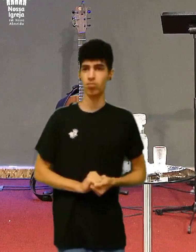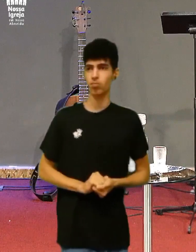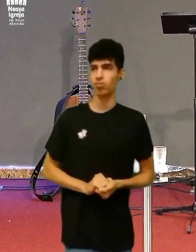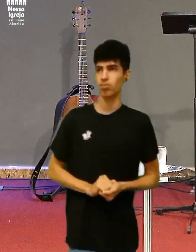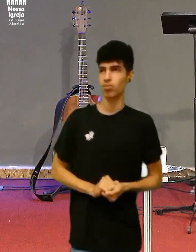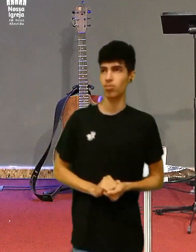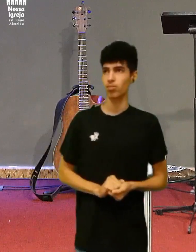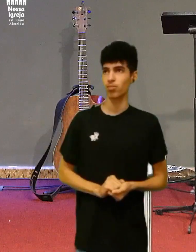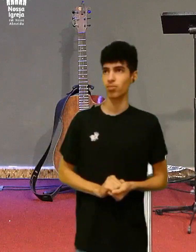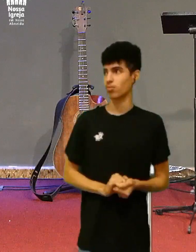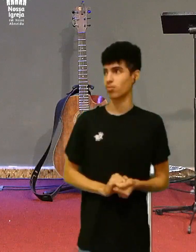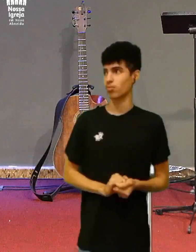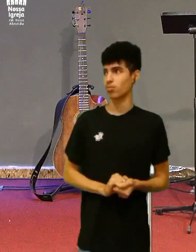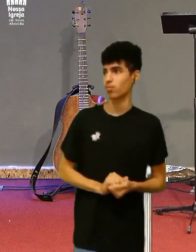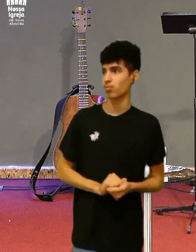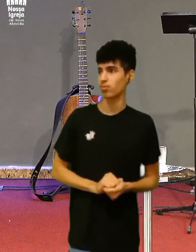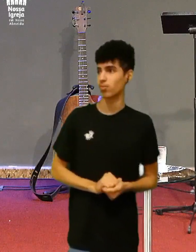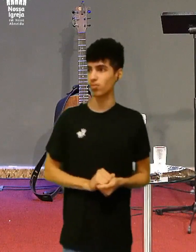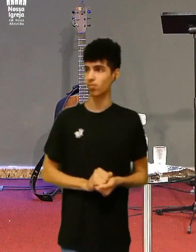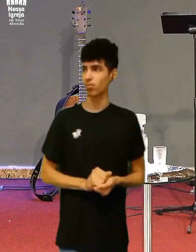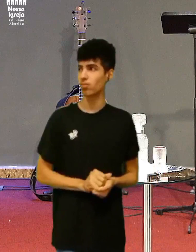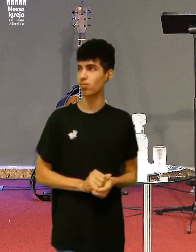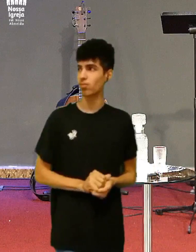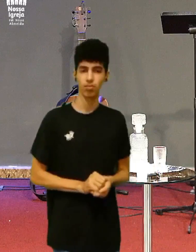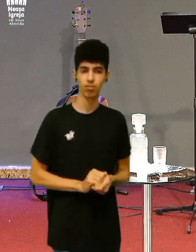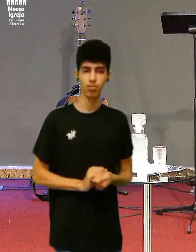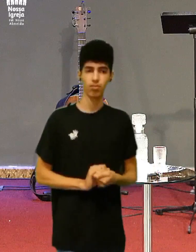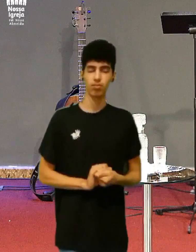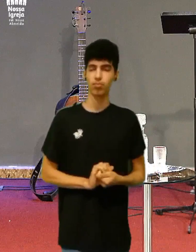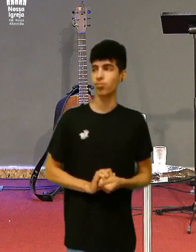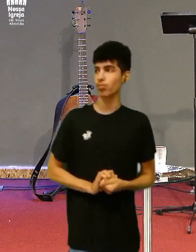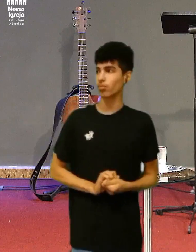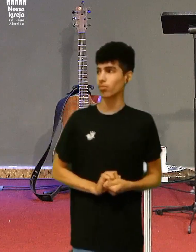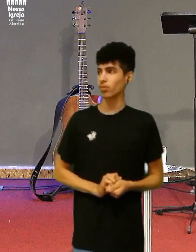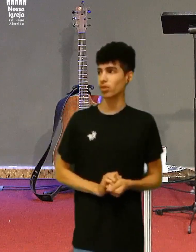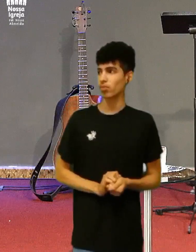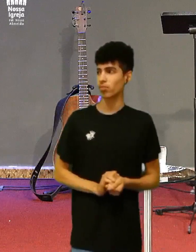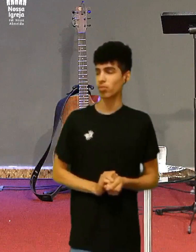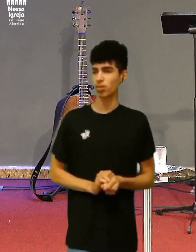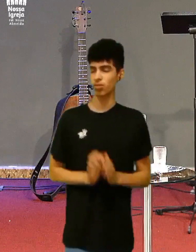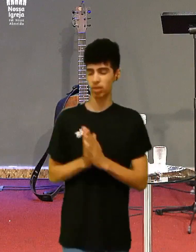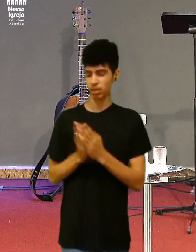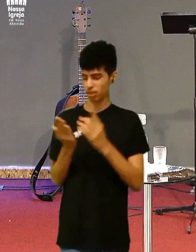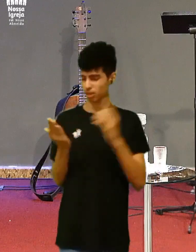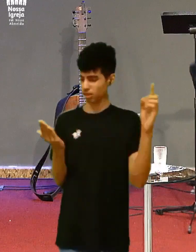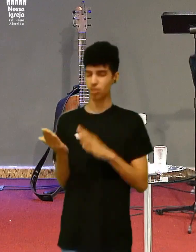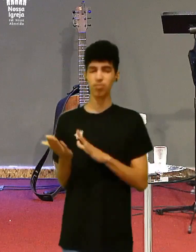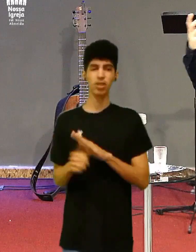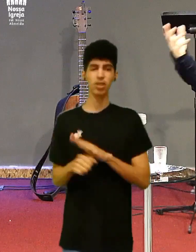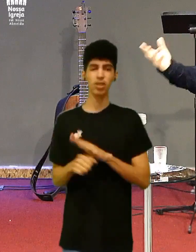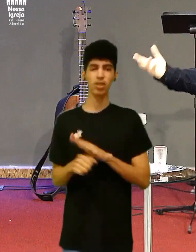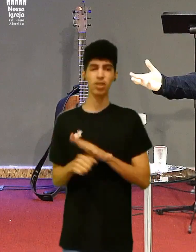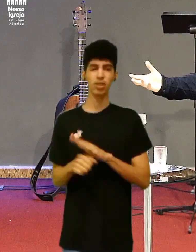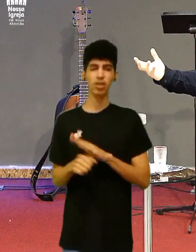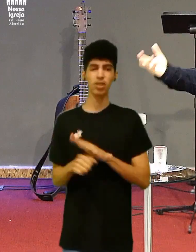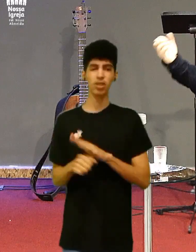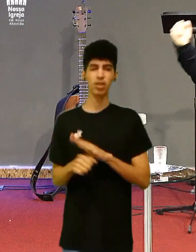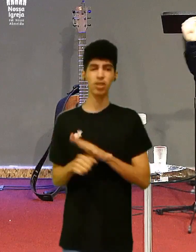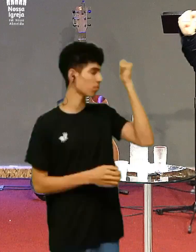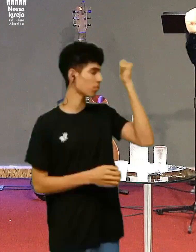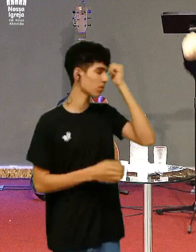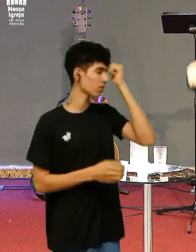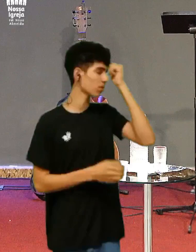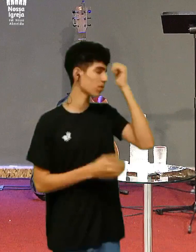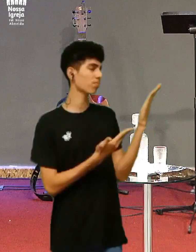chamada ao arrependimento. Há um retorno às Escrituras. E ao mesmo tempo, há um remanescente